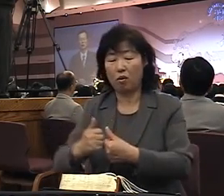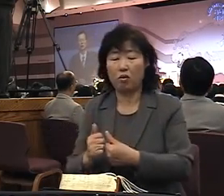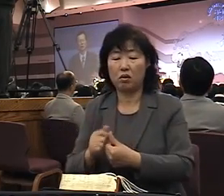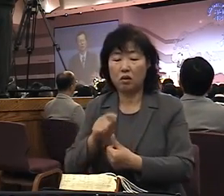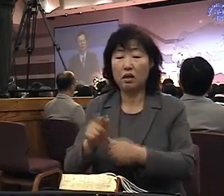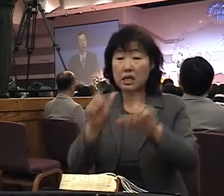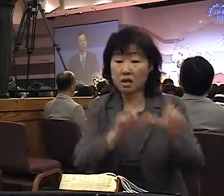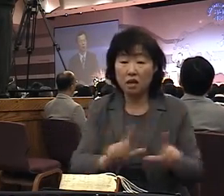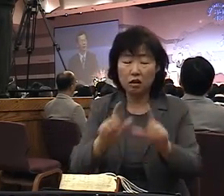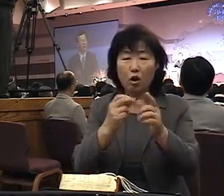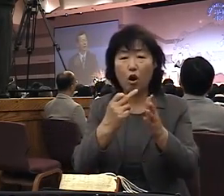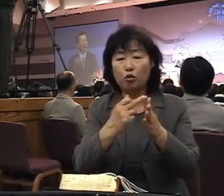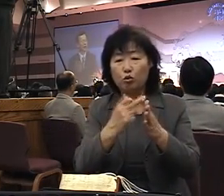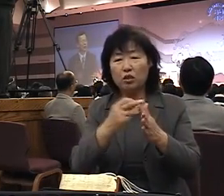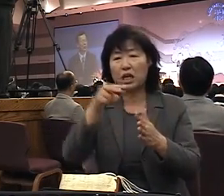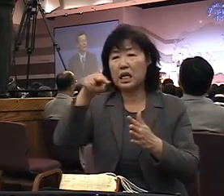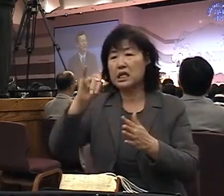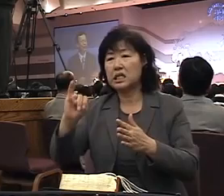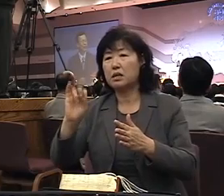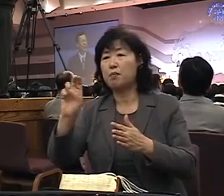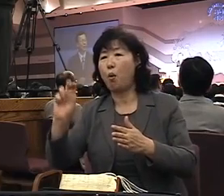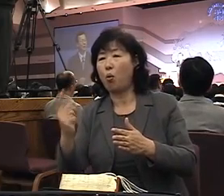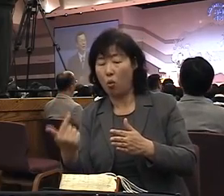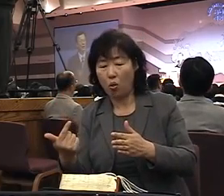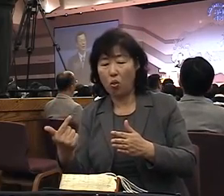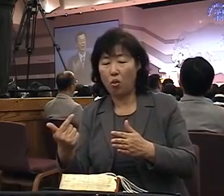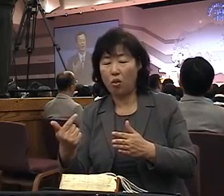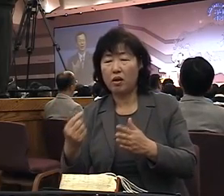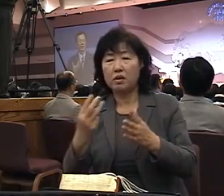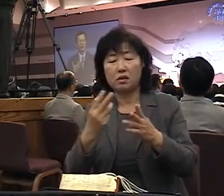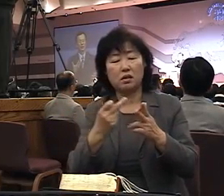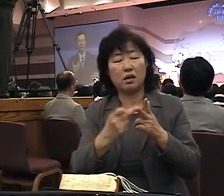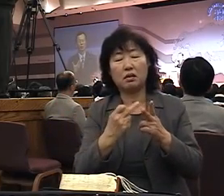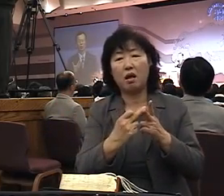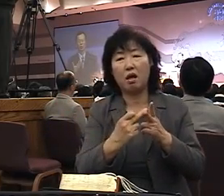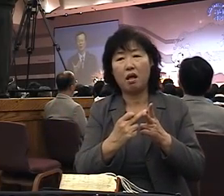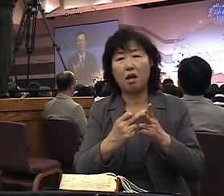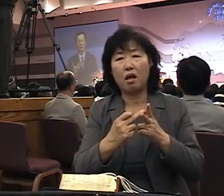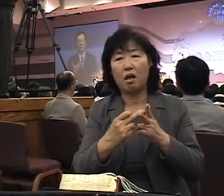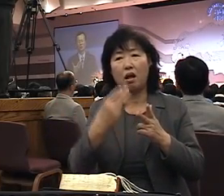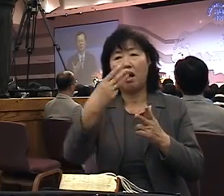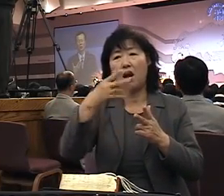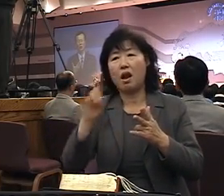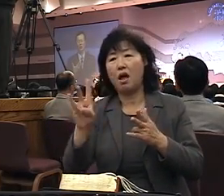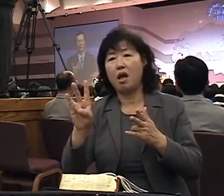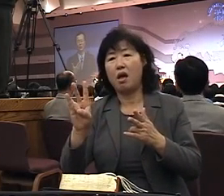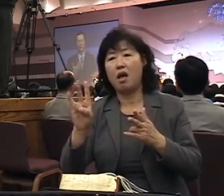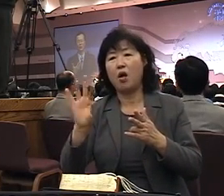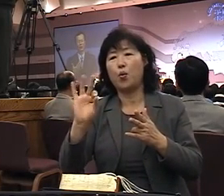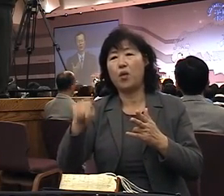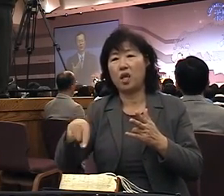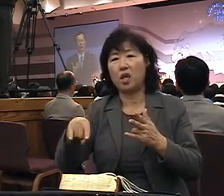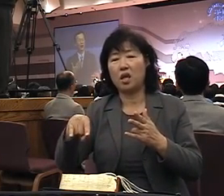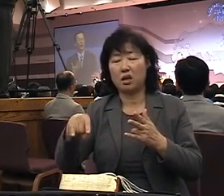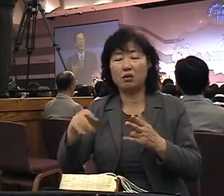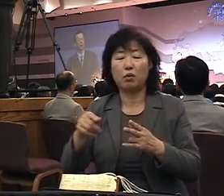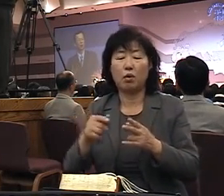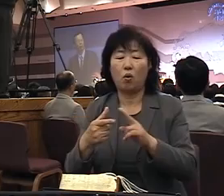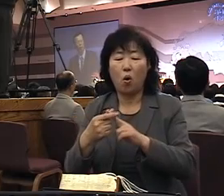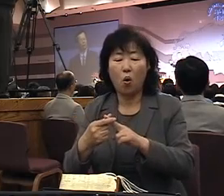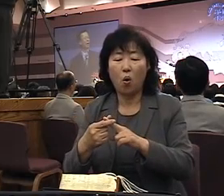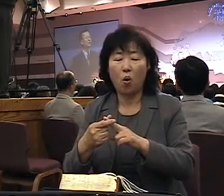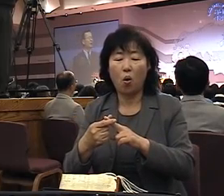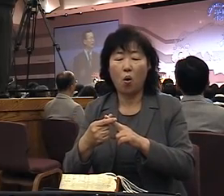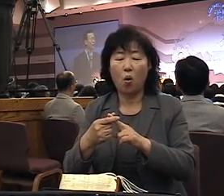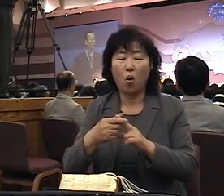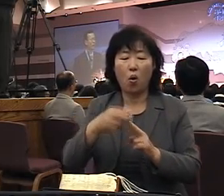그의 둘째 아들 시몬과 셋째 아들 레위가 동생이 그 모욕을 받은 것을 보복하기 위해 그 세겜